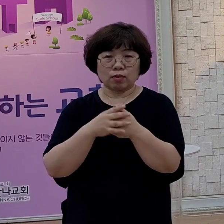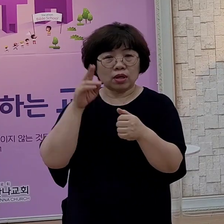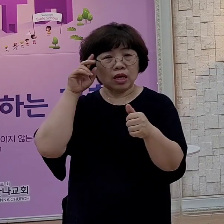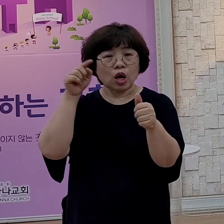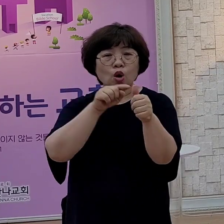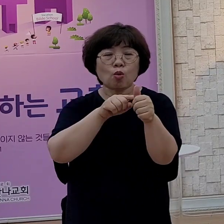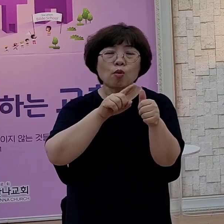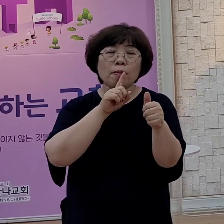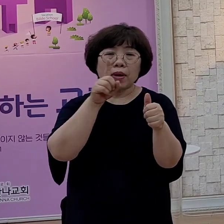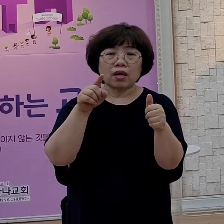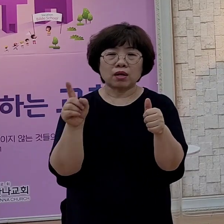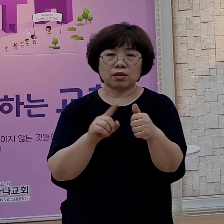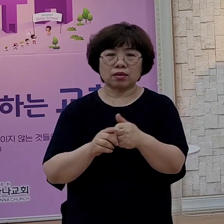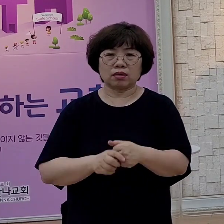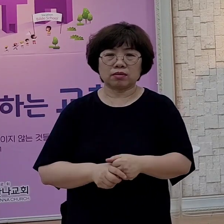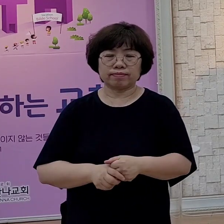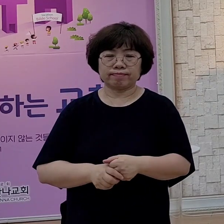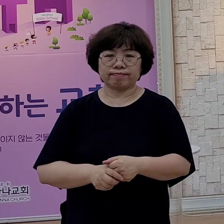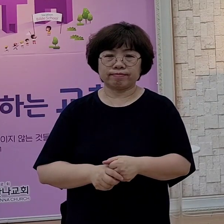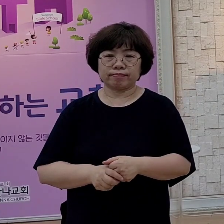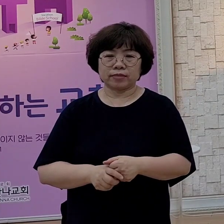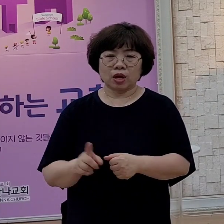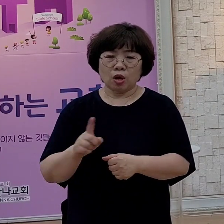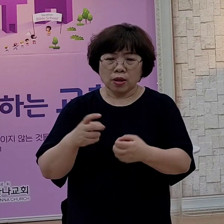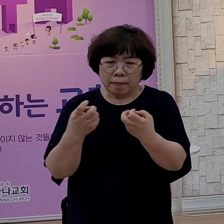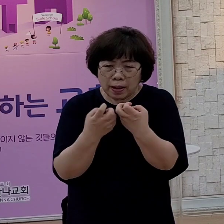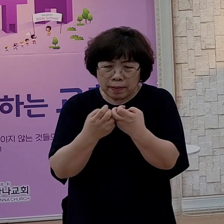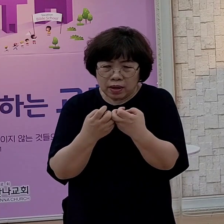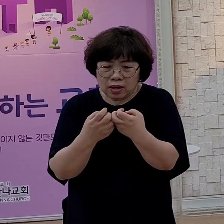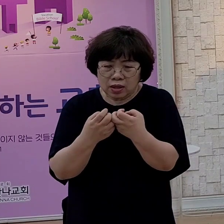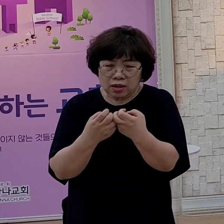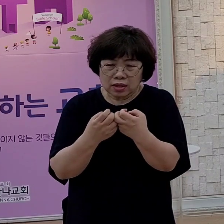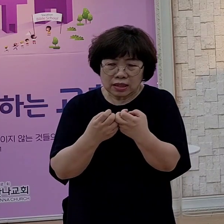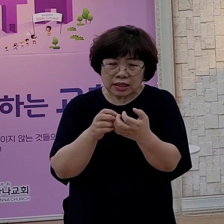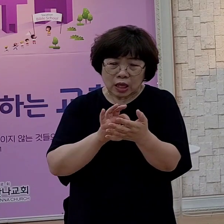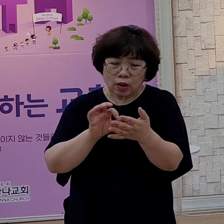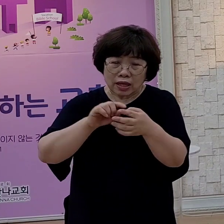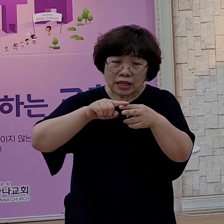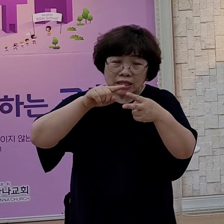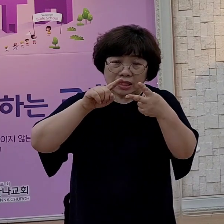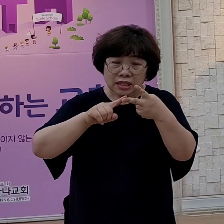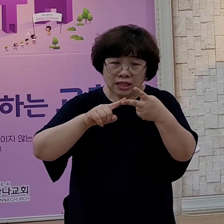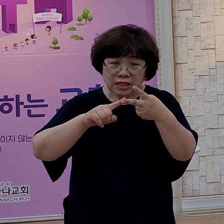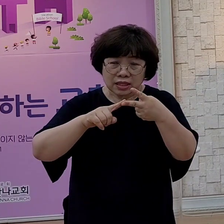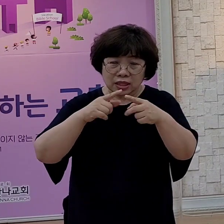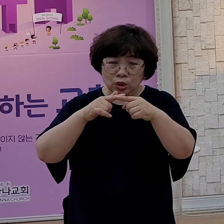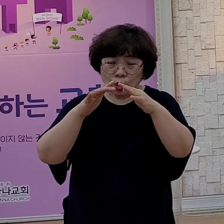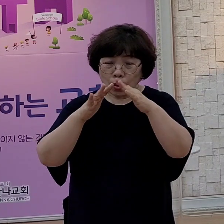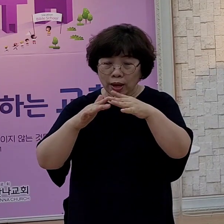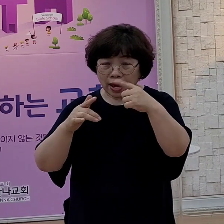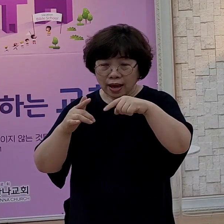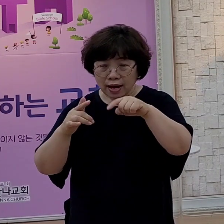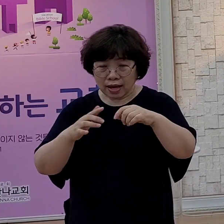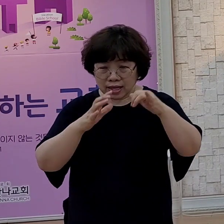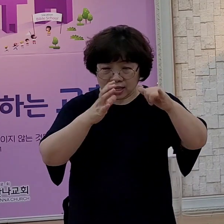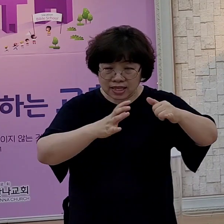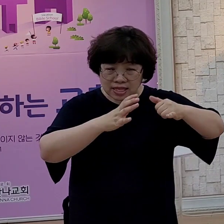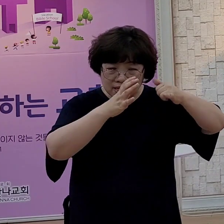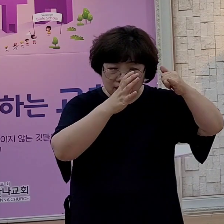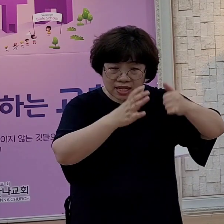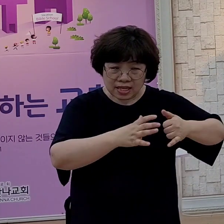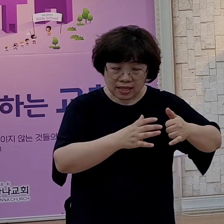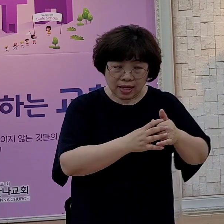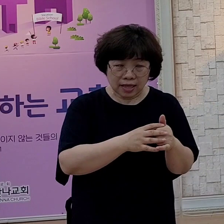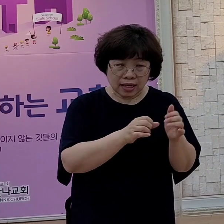뭐냐면, 무슨 수를 쓰더라도 이 교회 안에서는요, 세상의 지식이나 또는 그 세상의